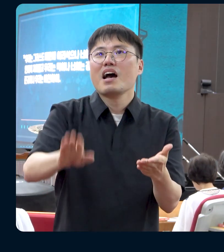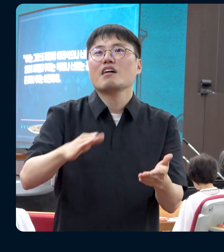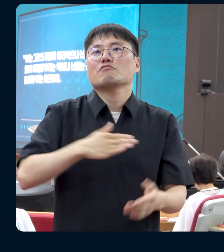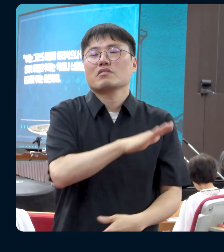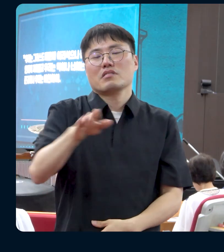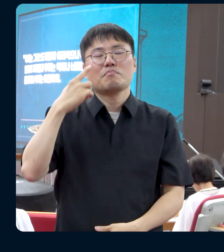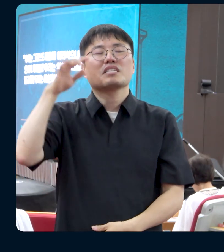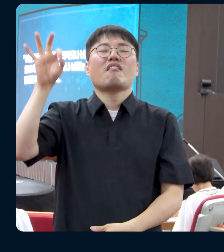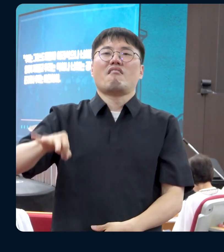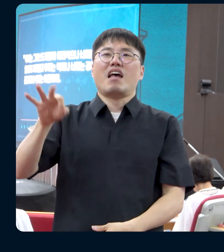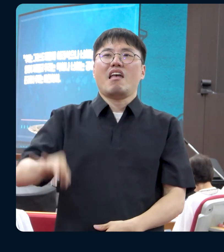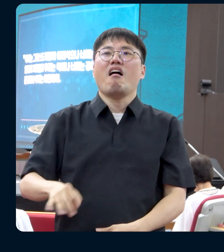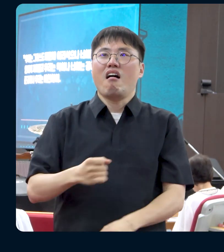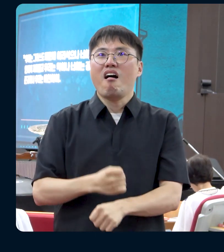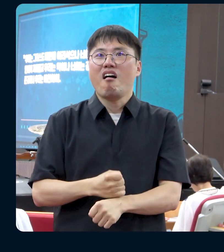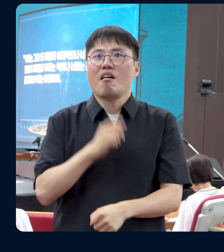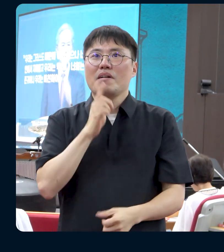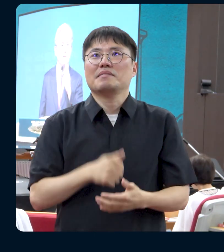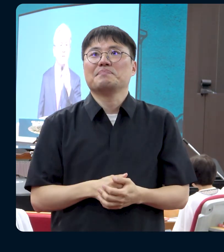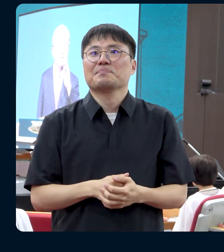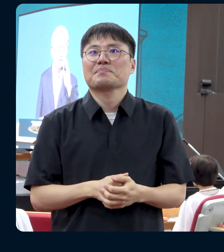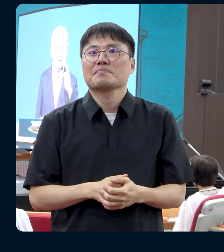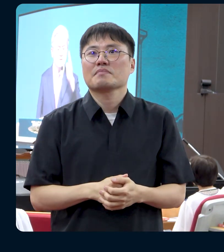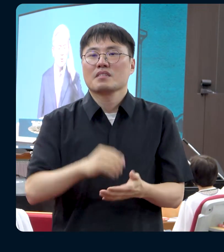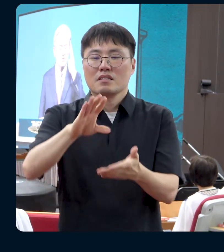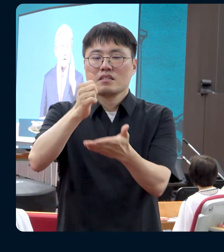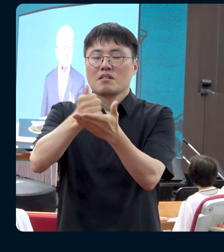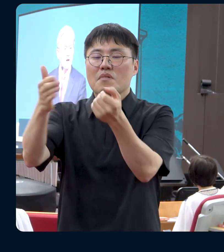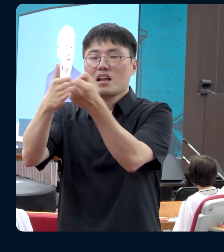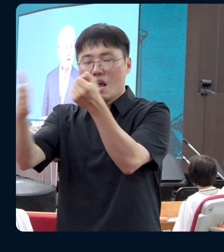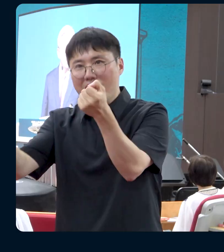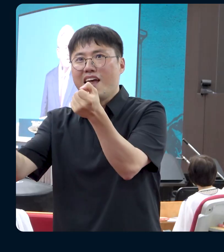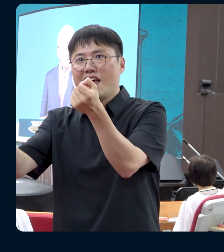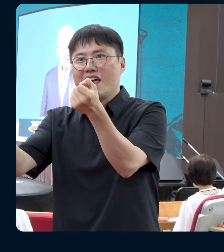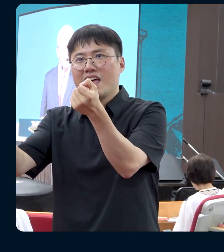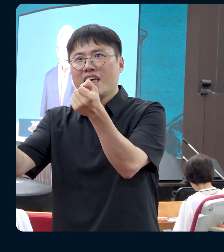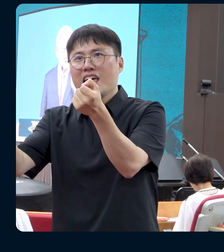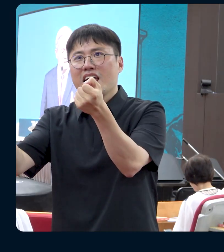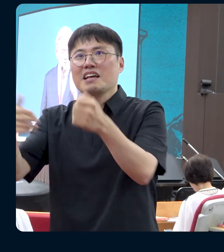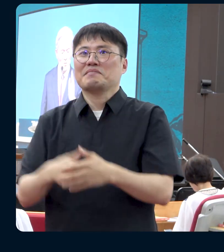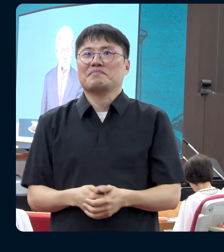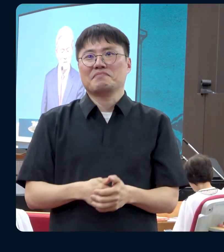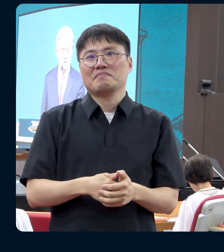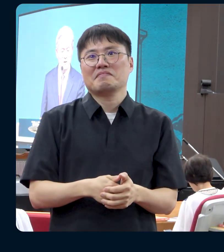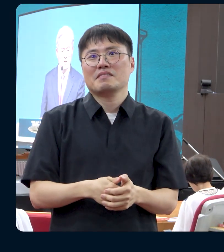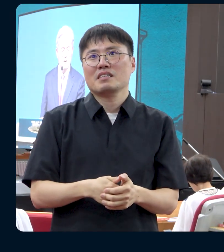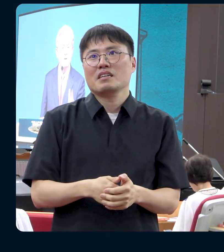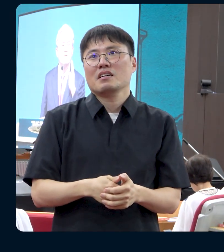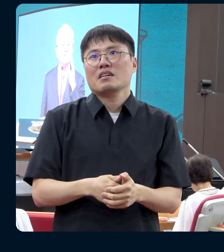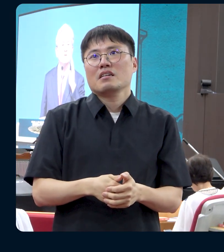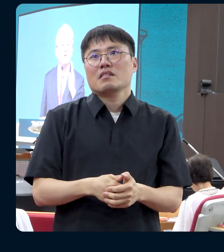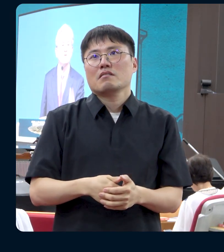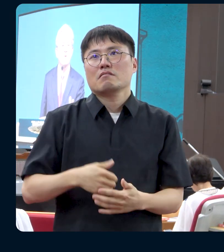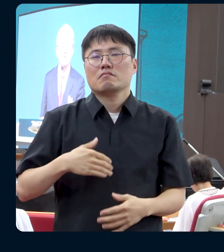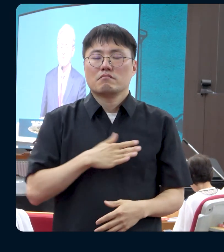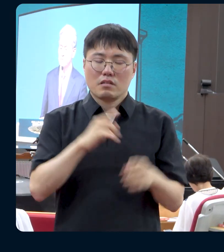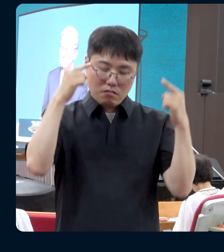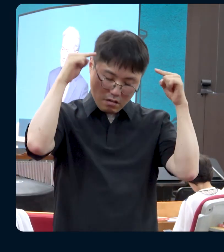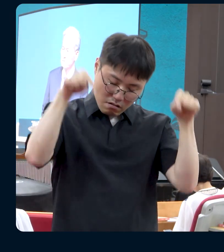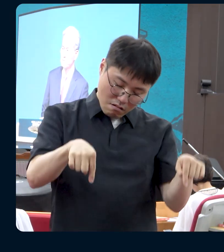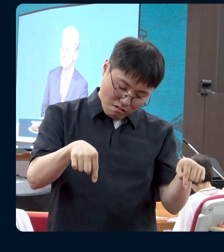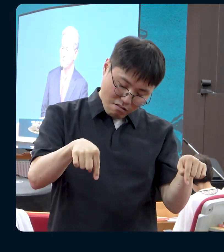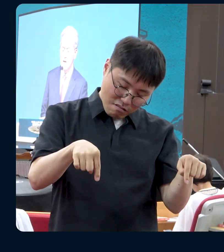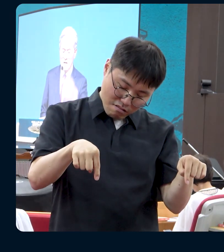너희는 존귀하나 우리는 비천하여. 그리스도 때문에 디아크리스톤,